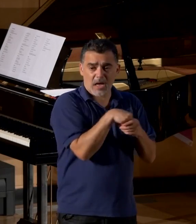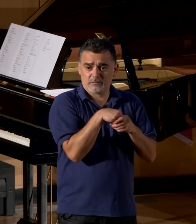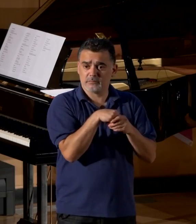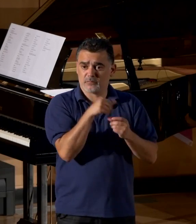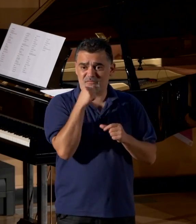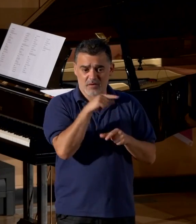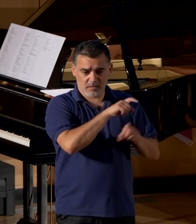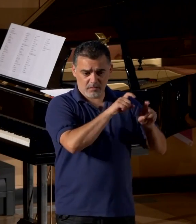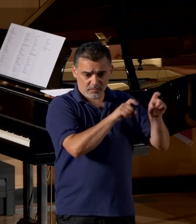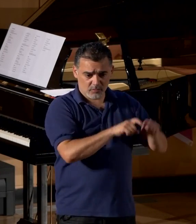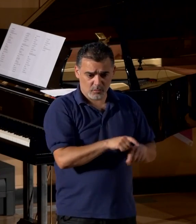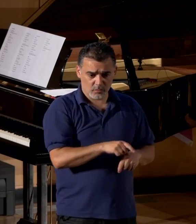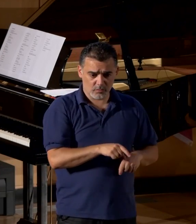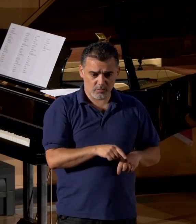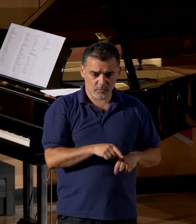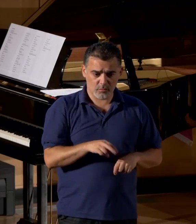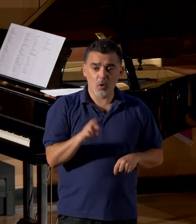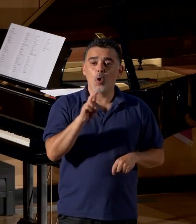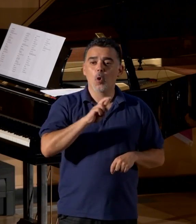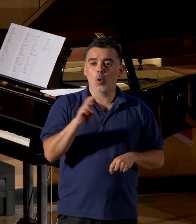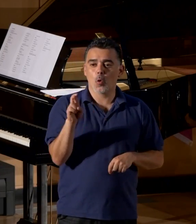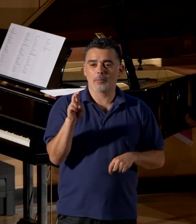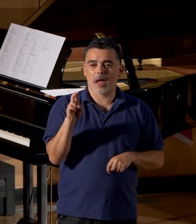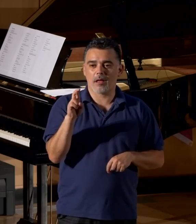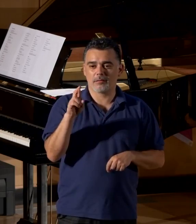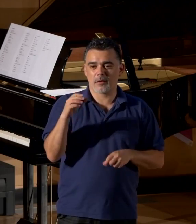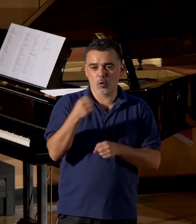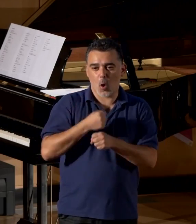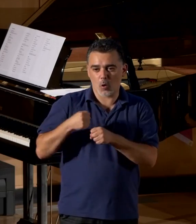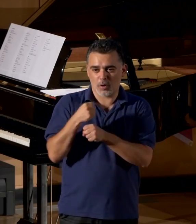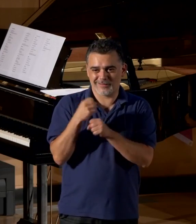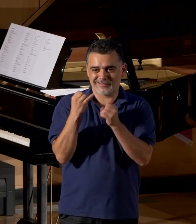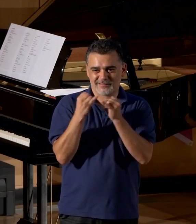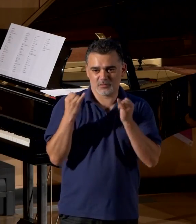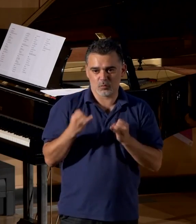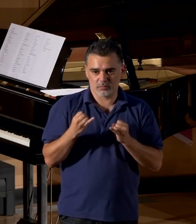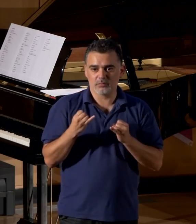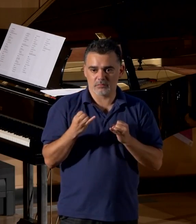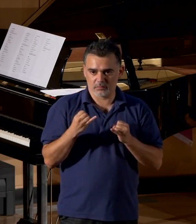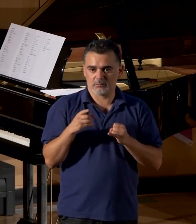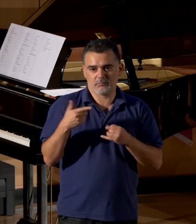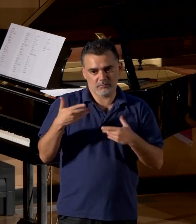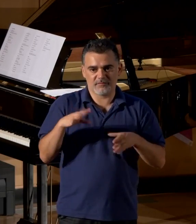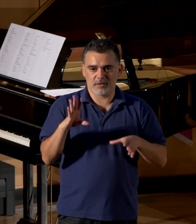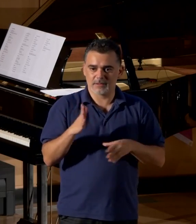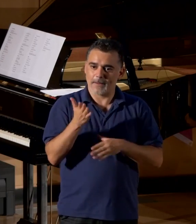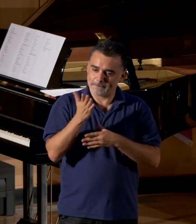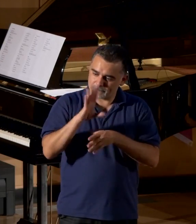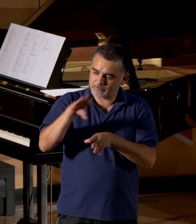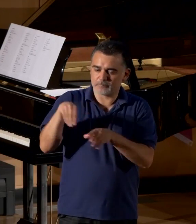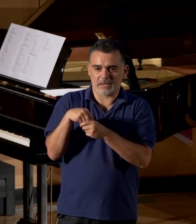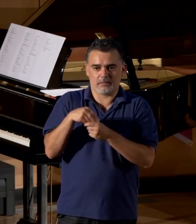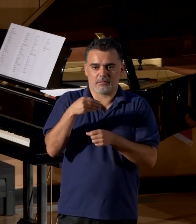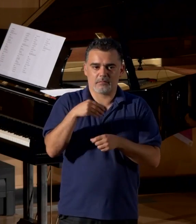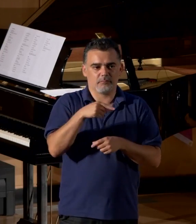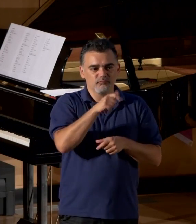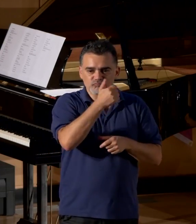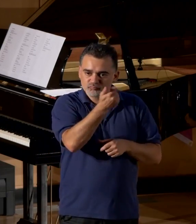wurden. Also da gab es doch einen großen Wandlungsprozess, den wir auch sehr stark mit vorangebracht